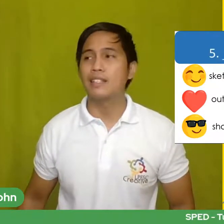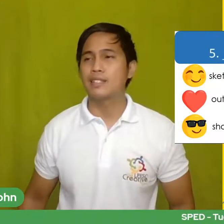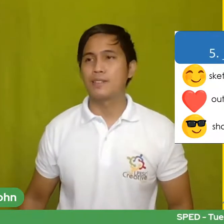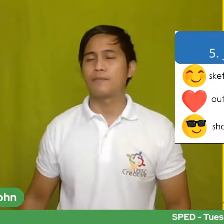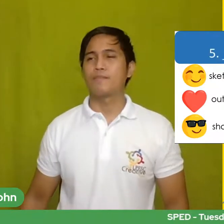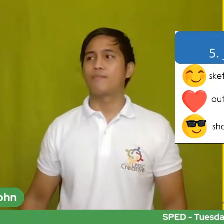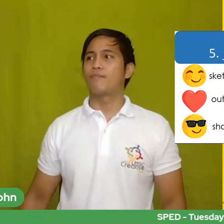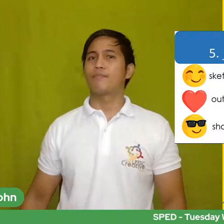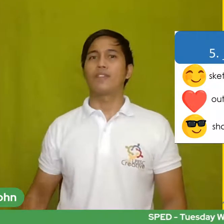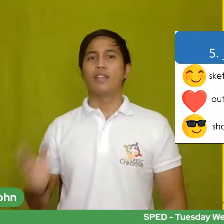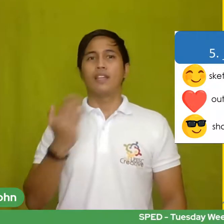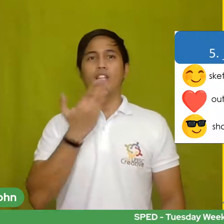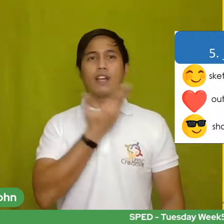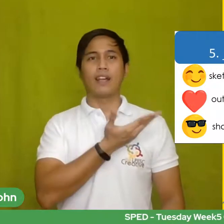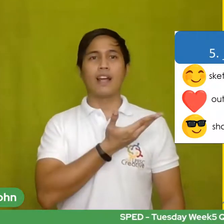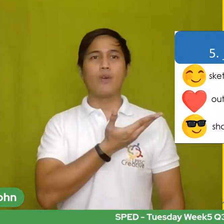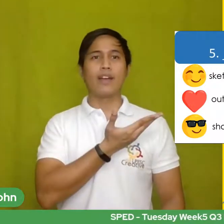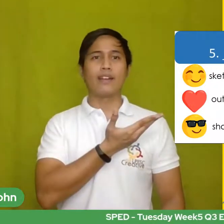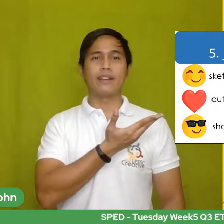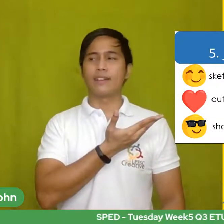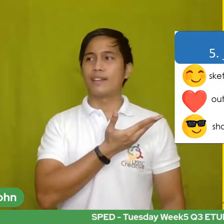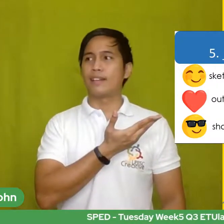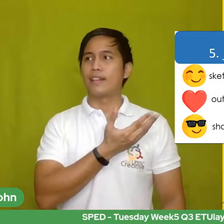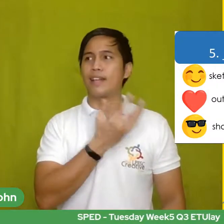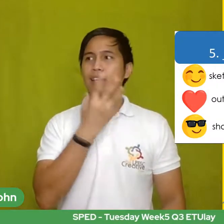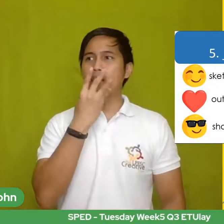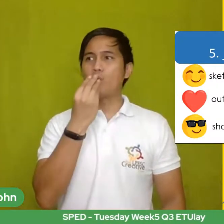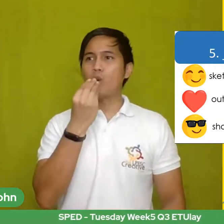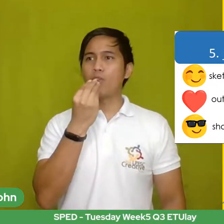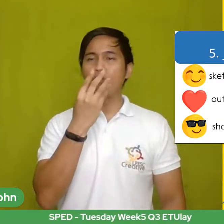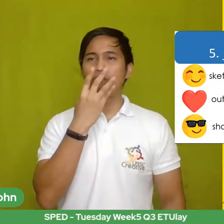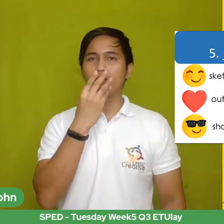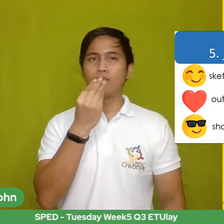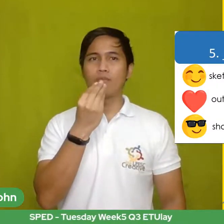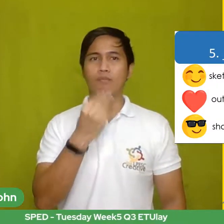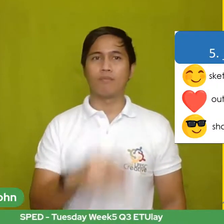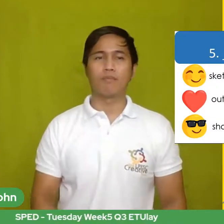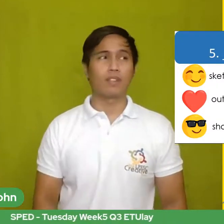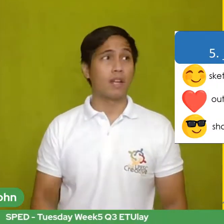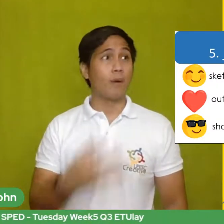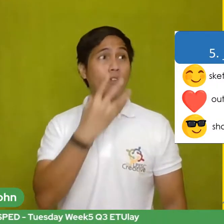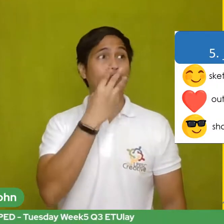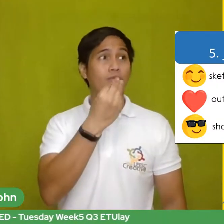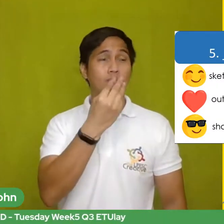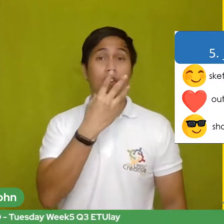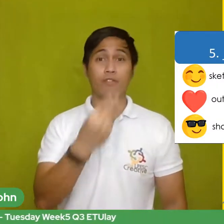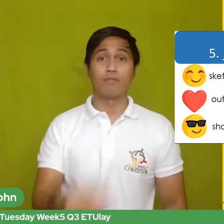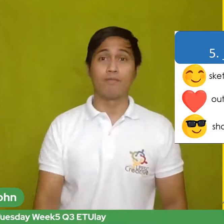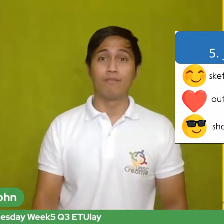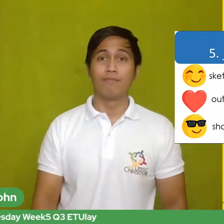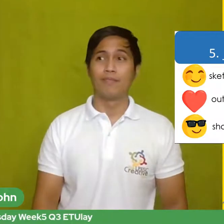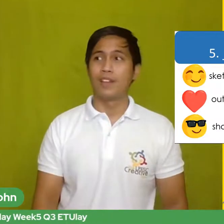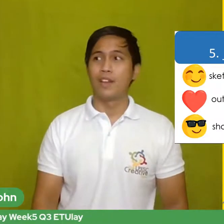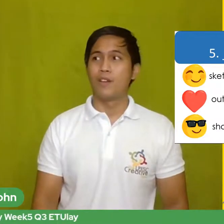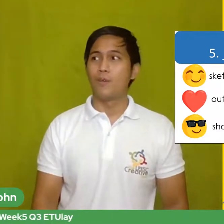Last, larawan ng isang wolf. Tama, wolf. Wolf.